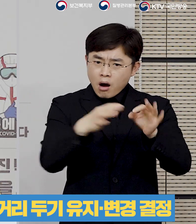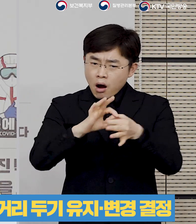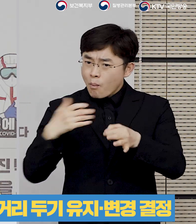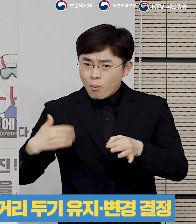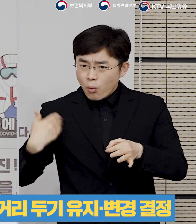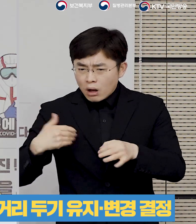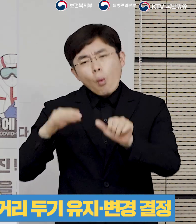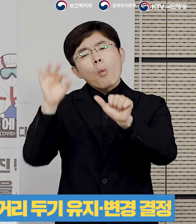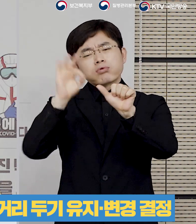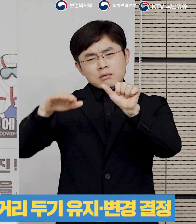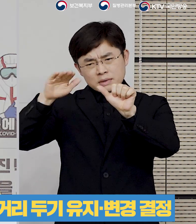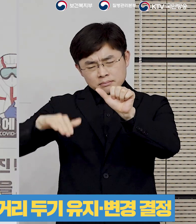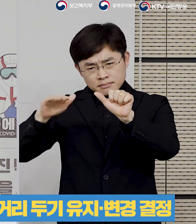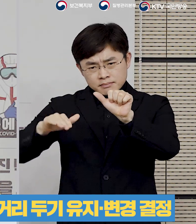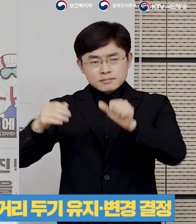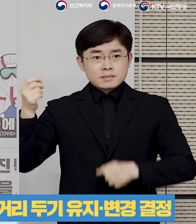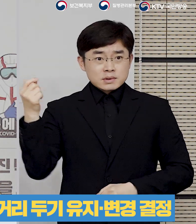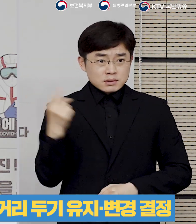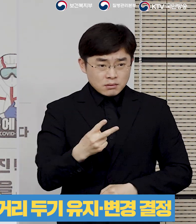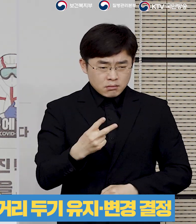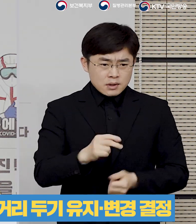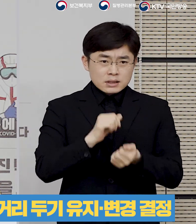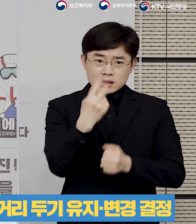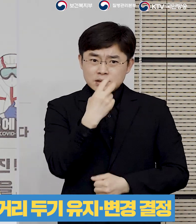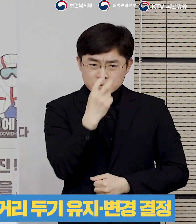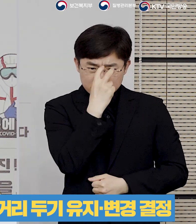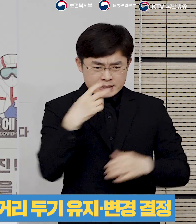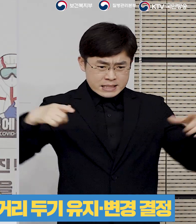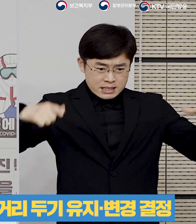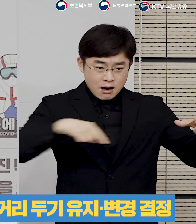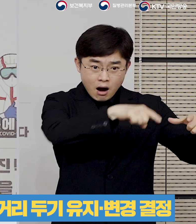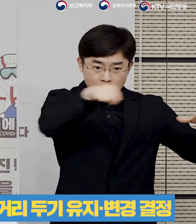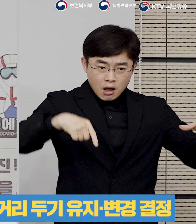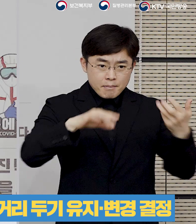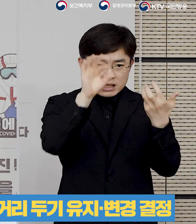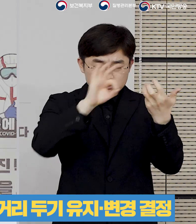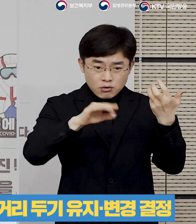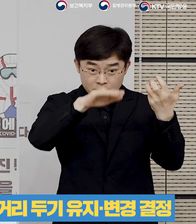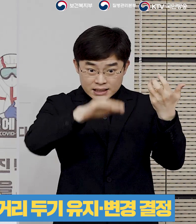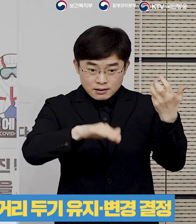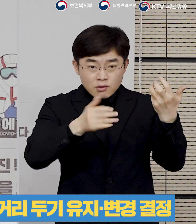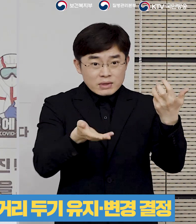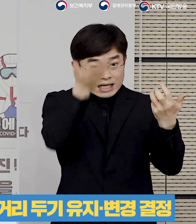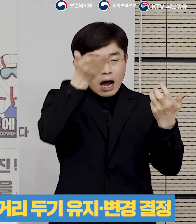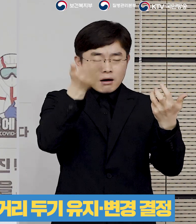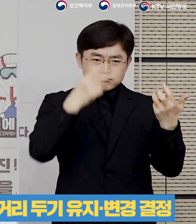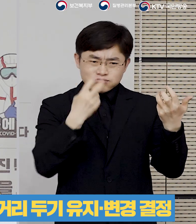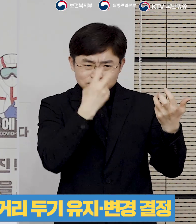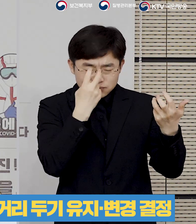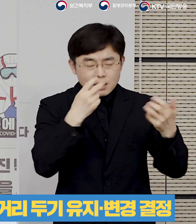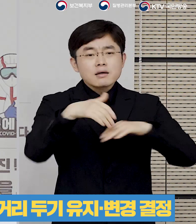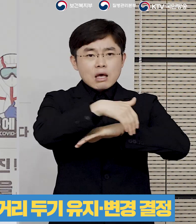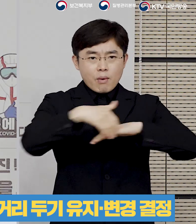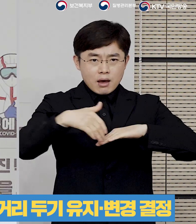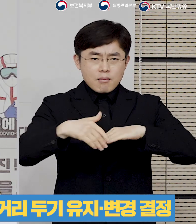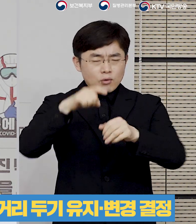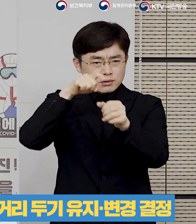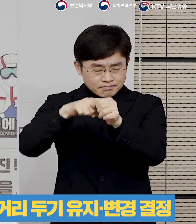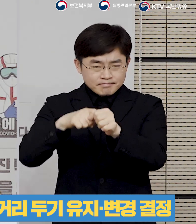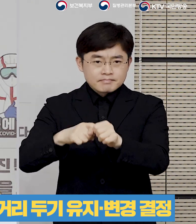감염 경로 불명 사례 5% 미만, 방역망 내 관리 비율 80% 이상을 유지한다는